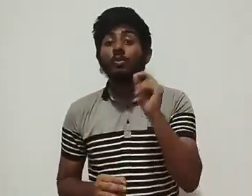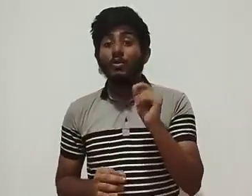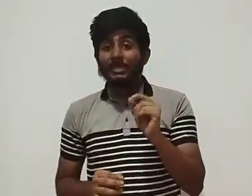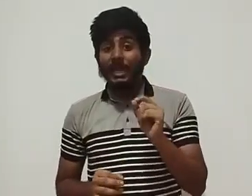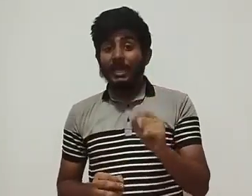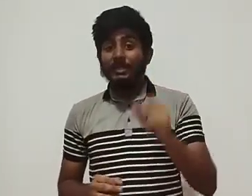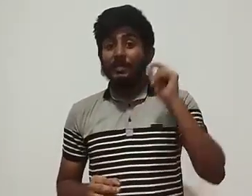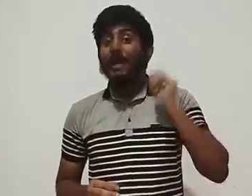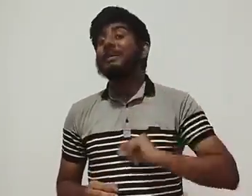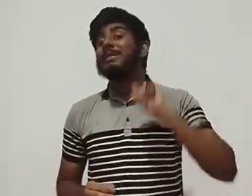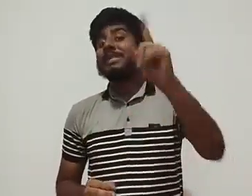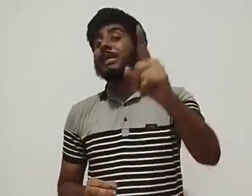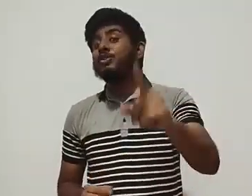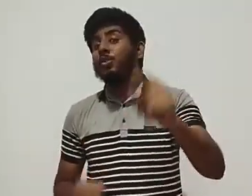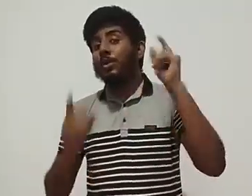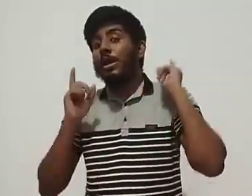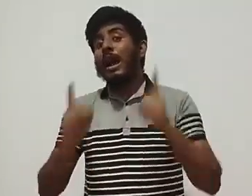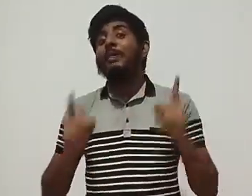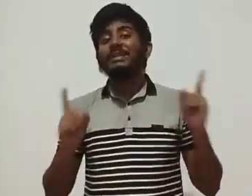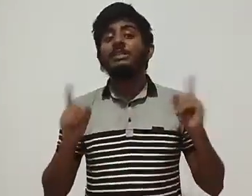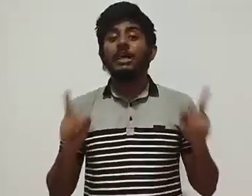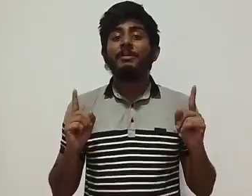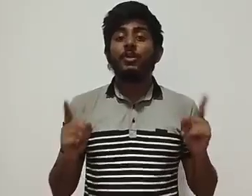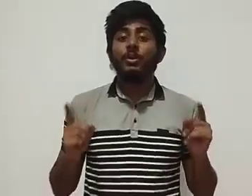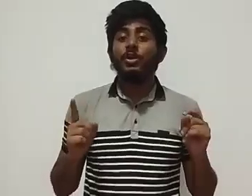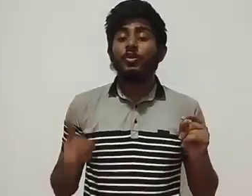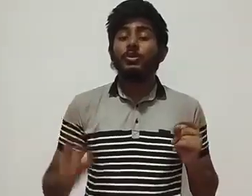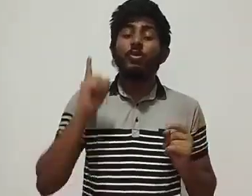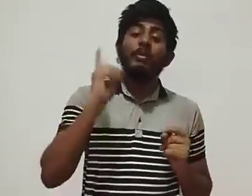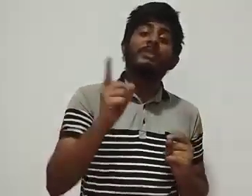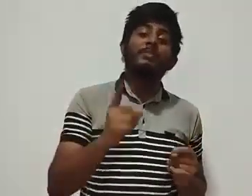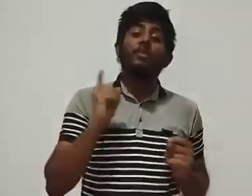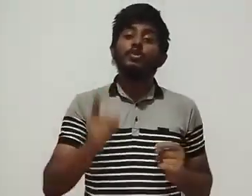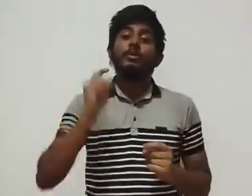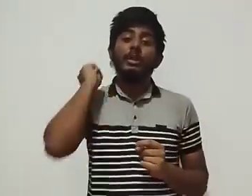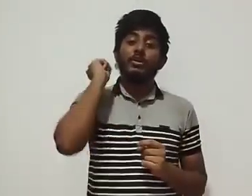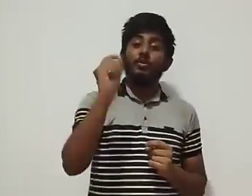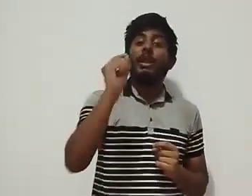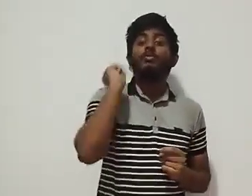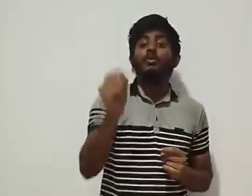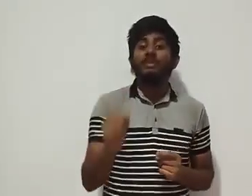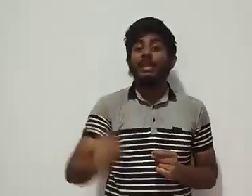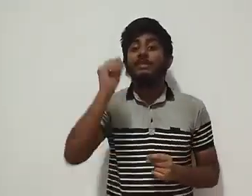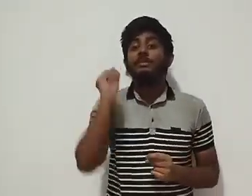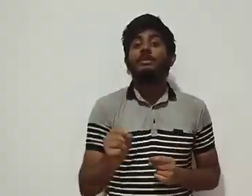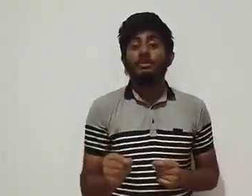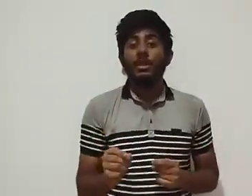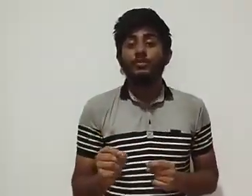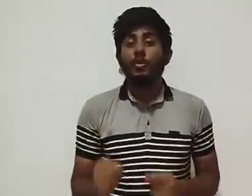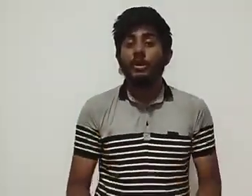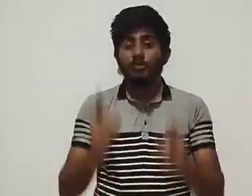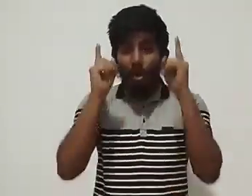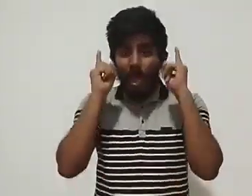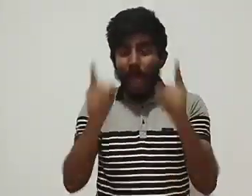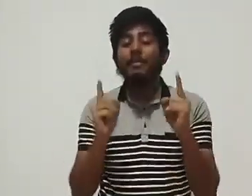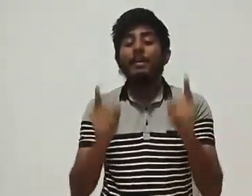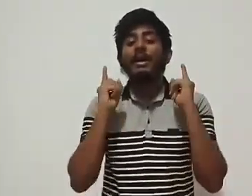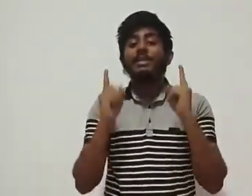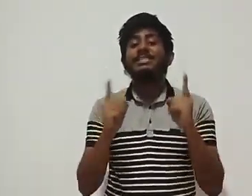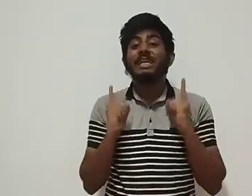আন্দোলন চালিয়ে নিয়ে যাবা, আমাদের যা কিছু হোক, আমাদের চারপাশে গোয়েন্দা সংস্থা ঘুরে বেড়াচ্ছে, পুলিশ ঘুরে বেড়াচ্ছে, তোমরা আন্দোলন চালিয়ে নিয়ে যাবা, তারা স্পট আসো। আমার ভাইদের সেই